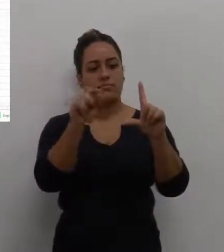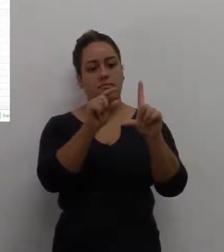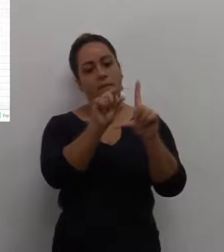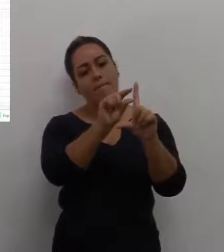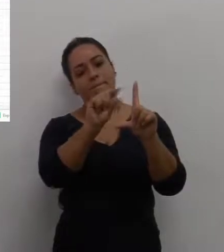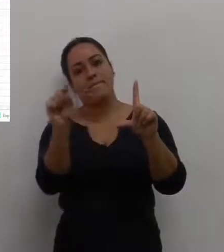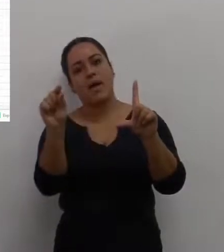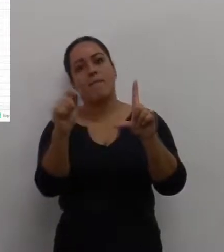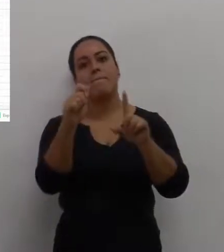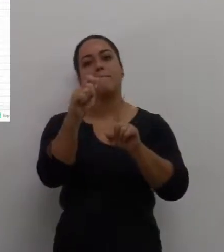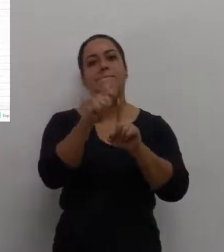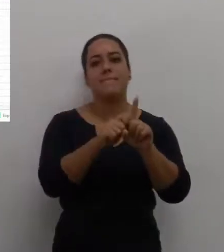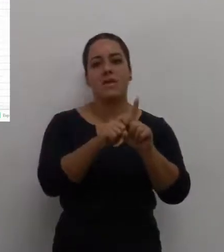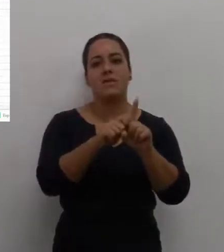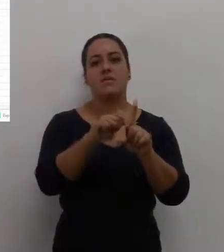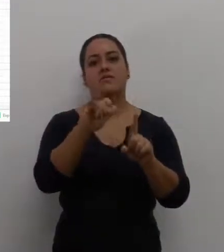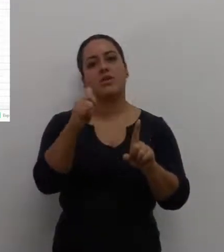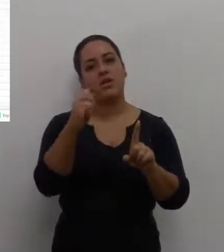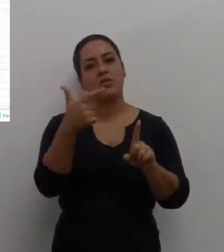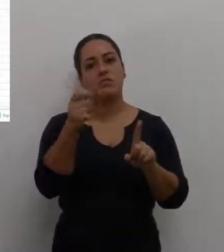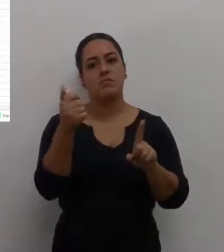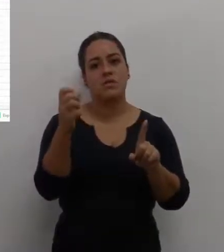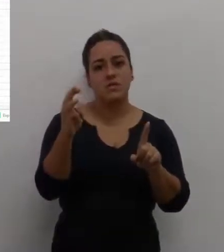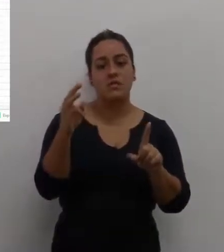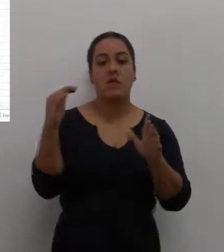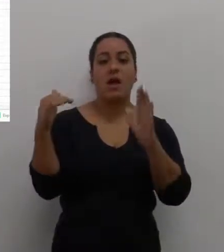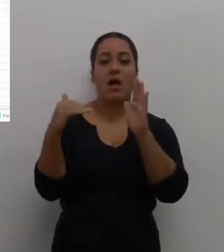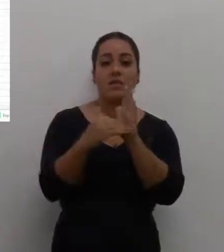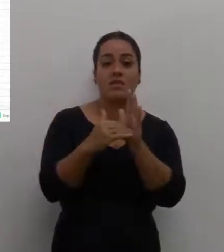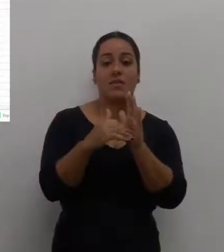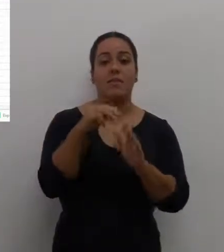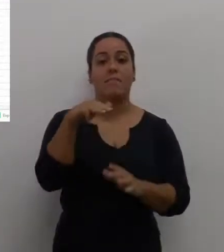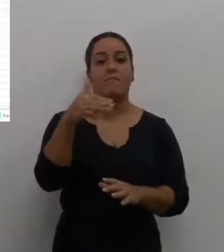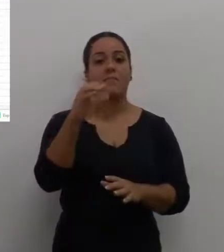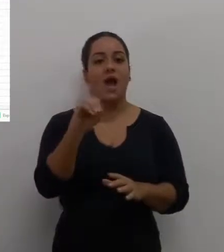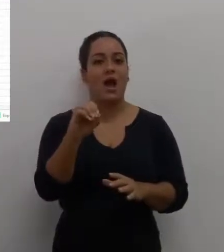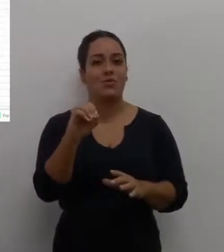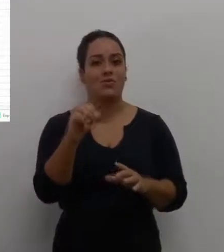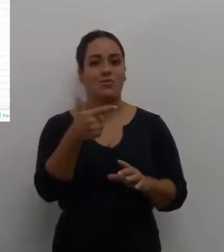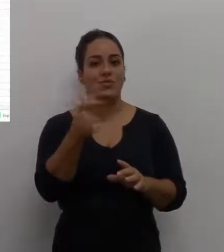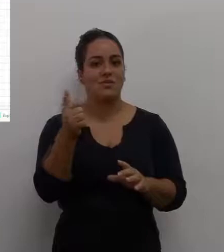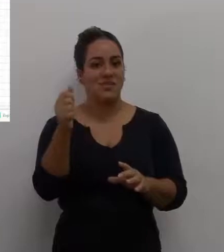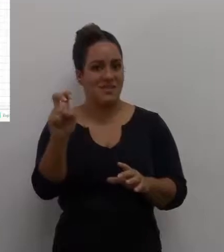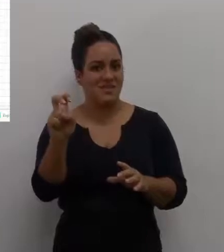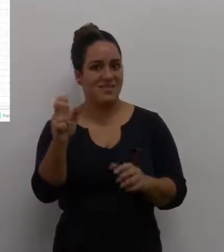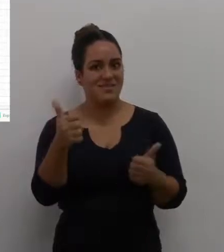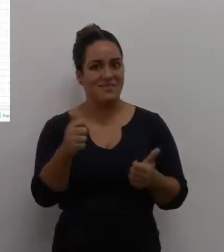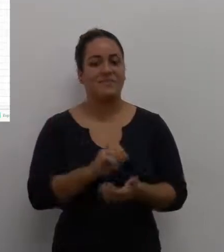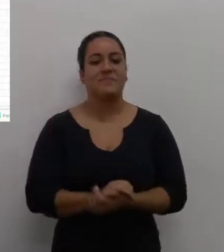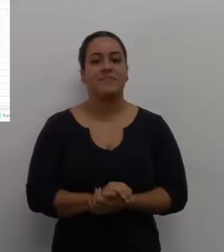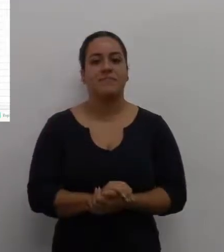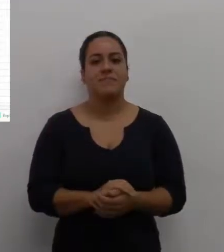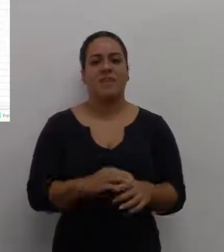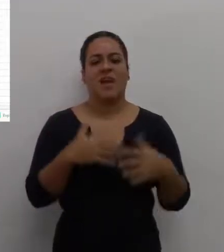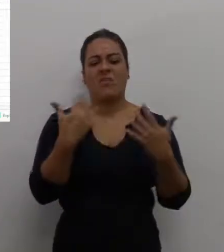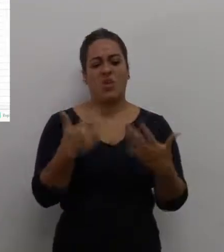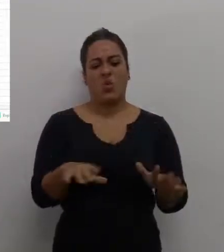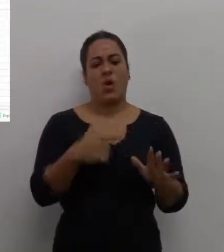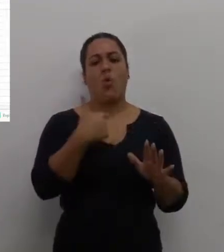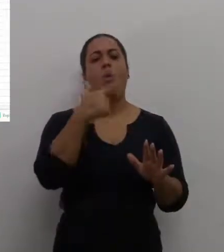do condomínio nos meses de janeiro de 2015 a março de 2015. Vamos escolher agora tirar condomínio e